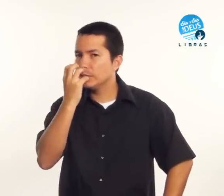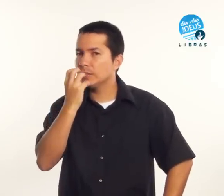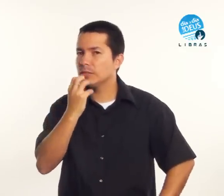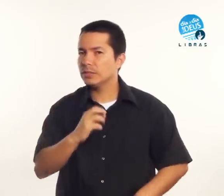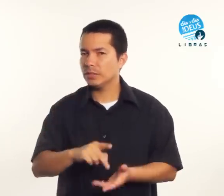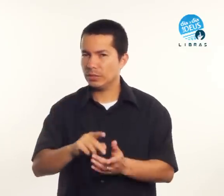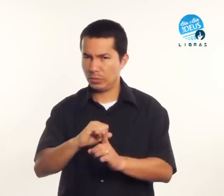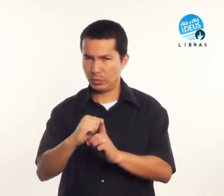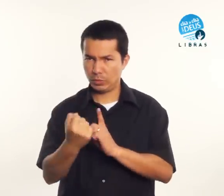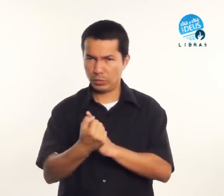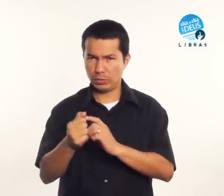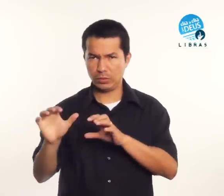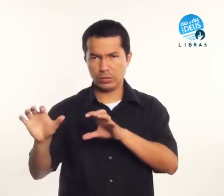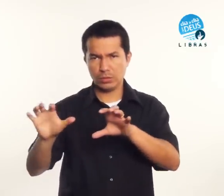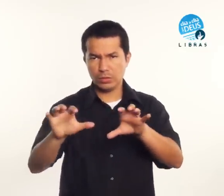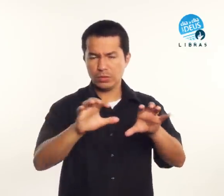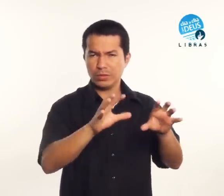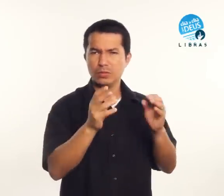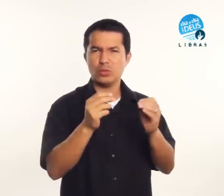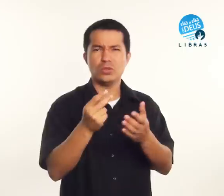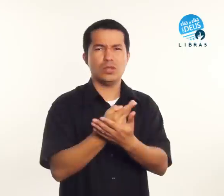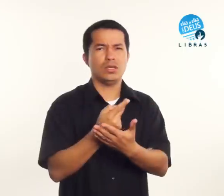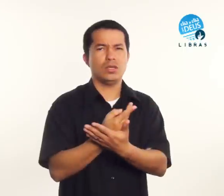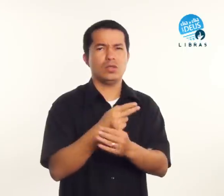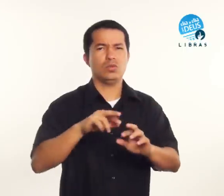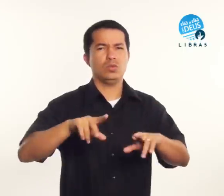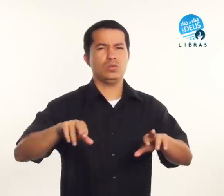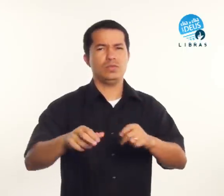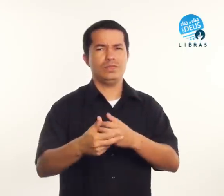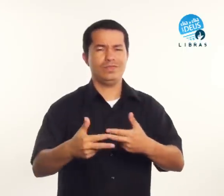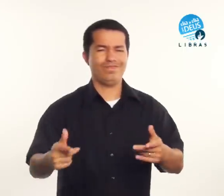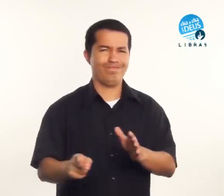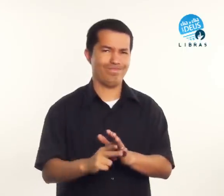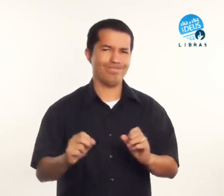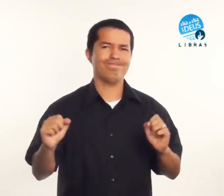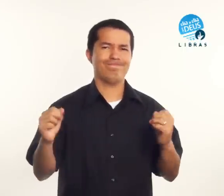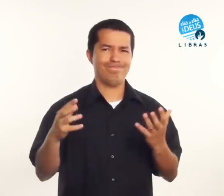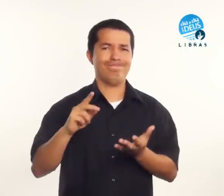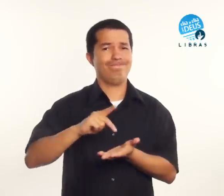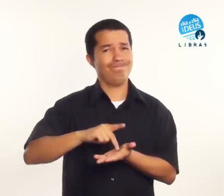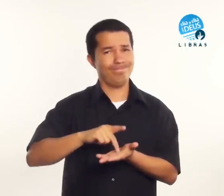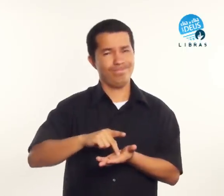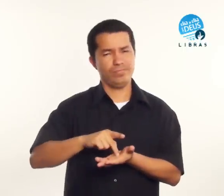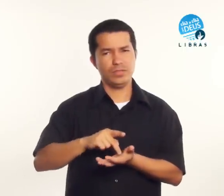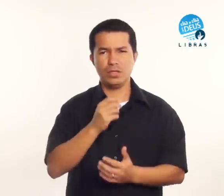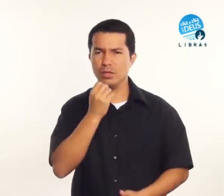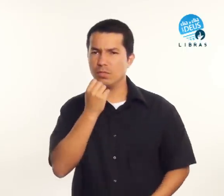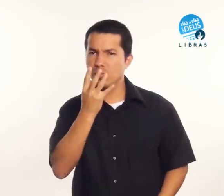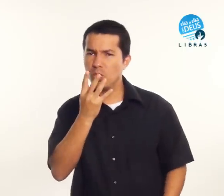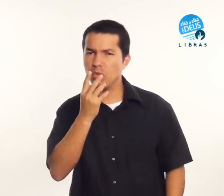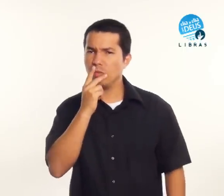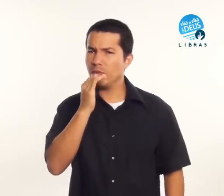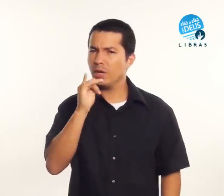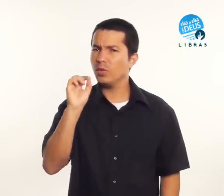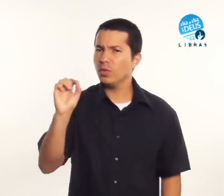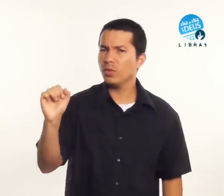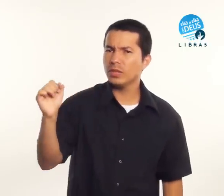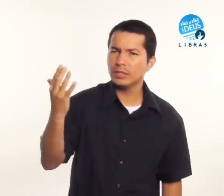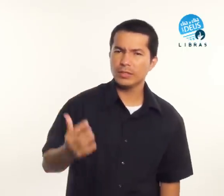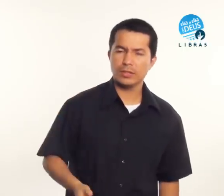E você vai entender que ser um bom pai não é levar lá e buscar não, viu, querido? É você ir na contramão da cultura e dizer,